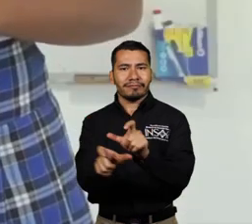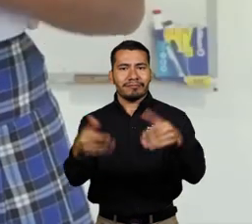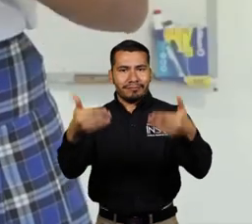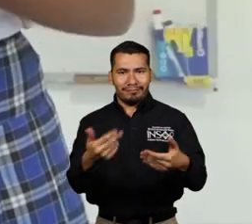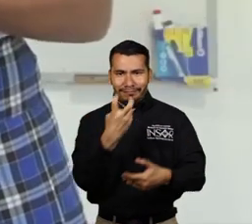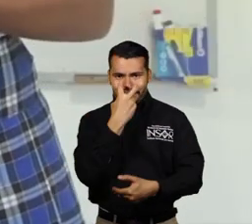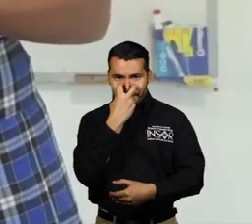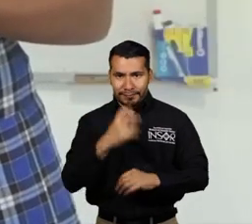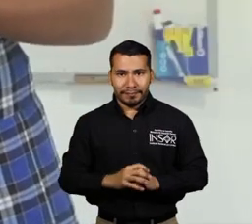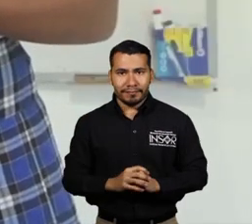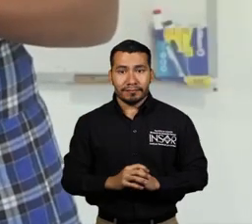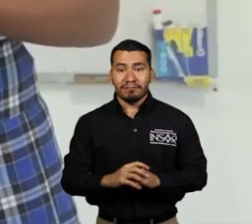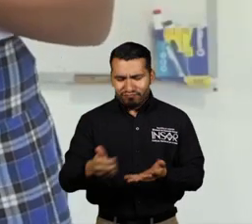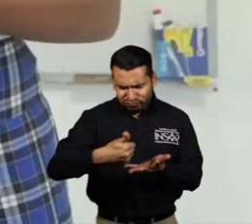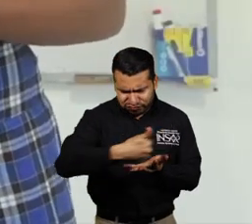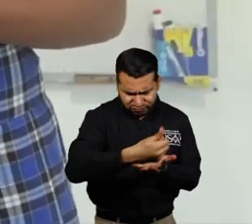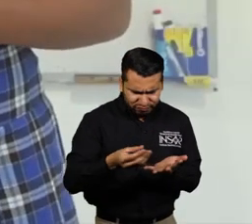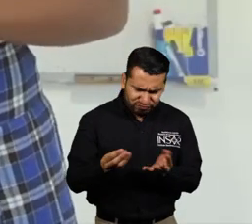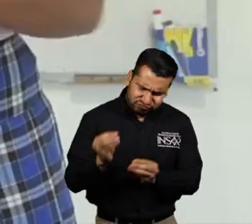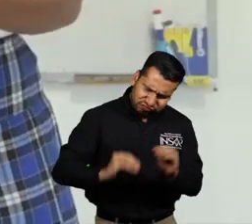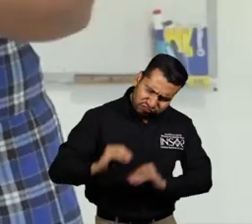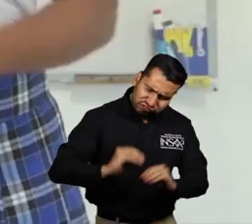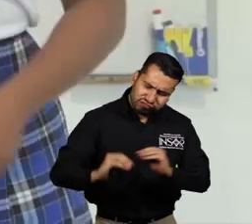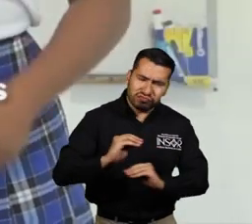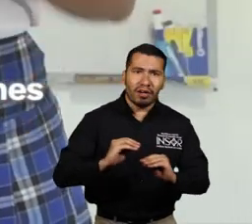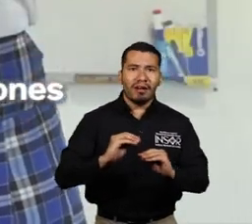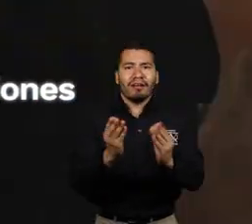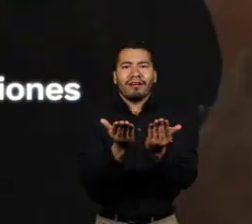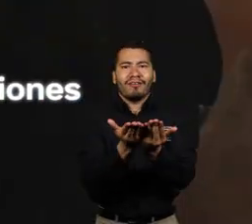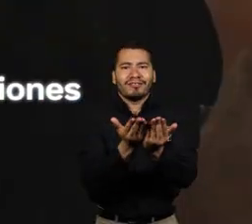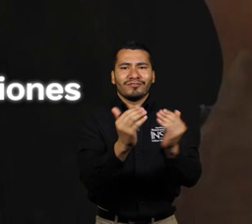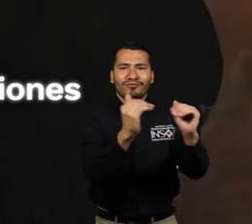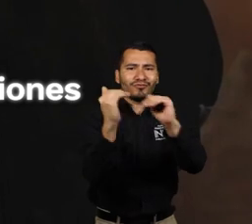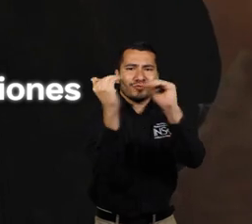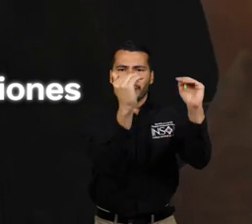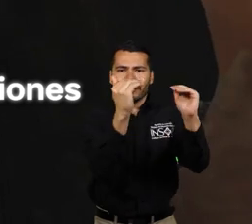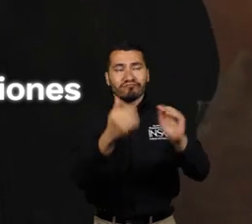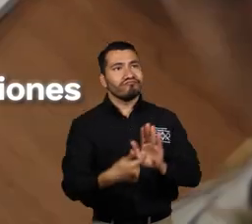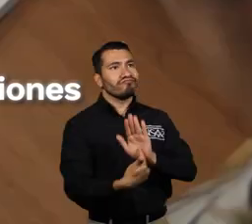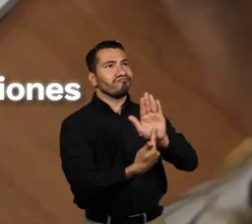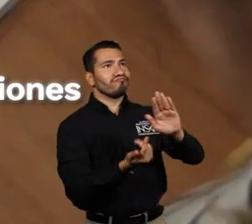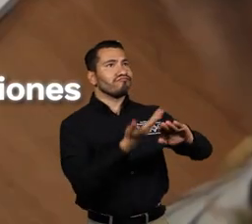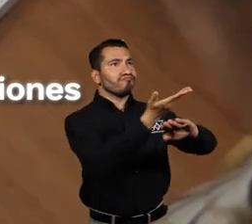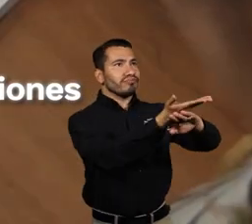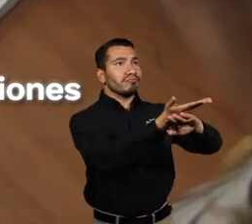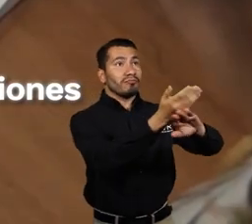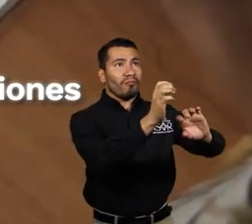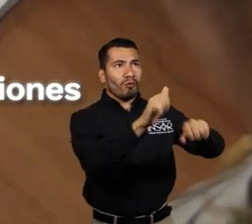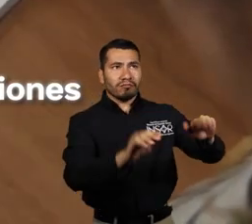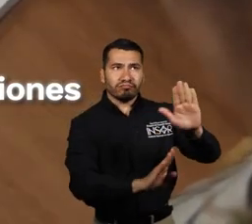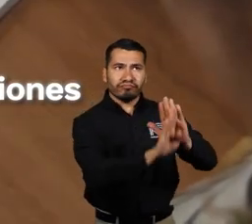para atender a estudiantes con discapacidad visual y construcción de lineamientos con orientaciones e instituciones de educación superior